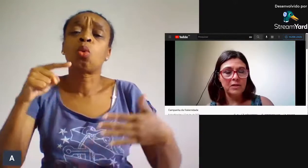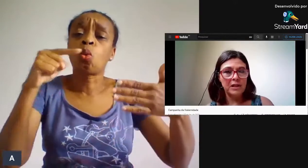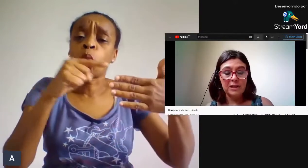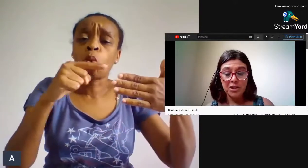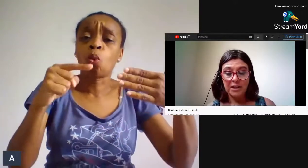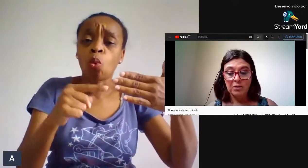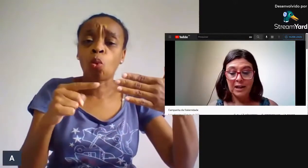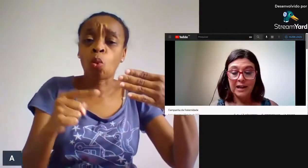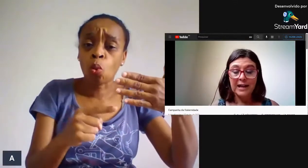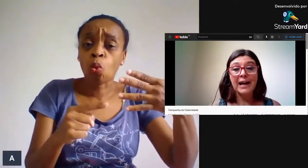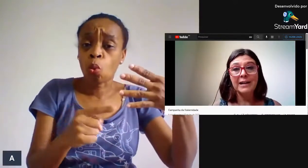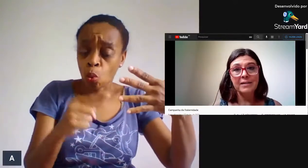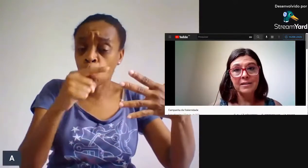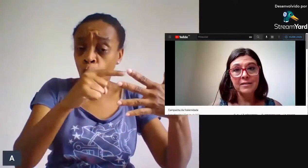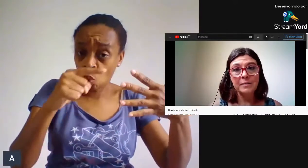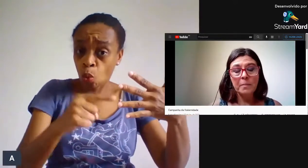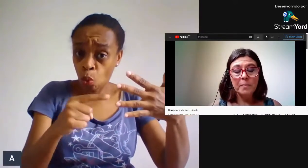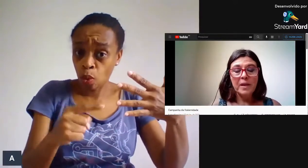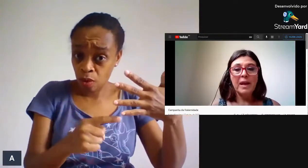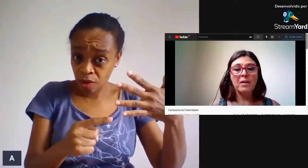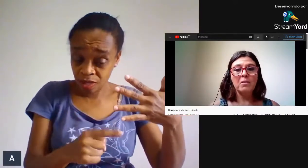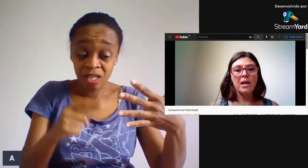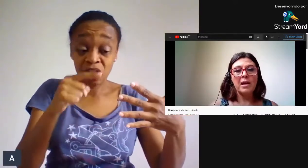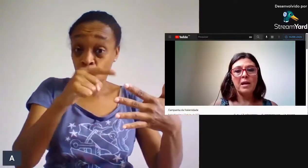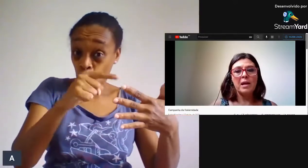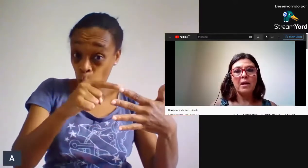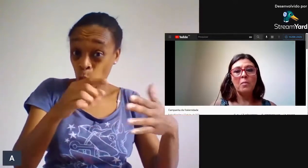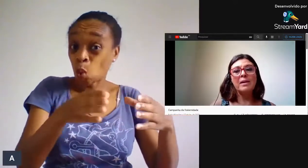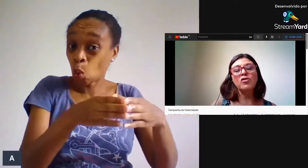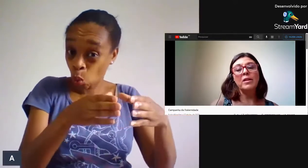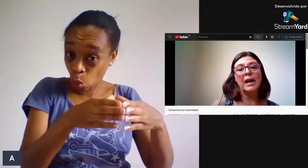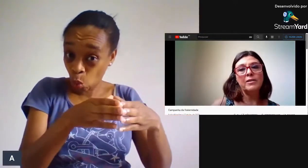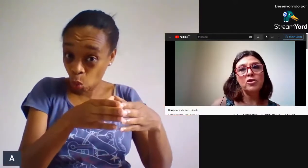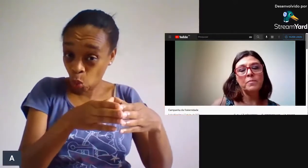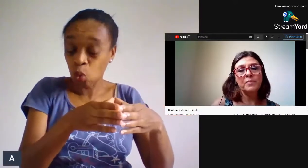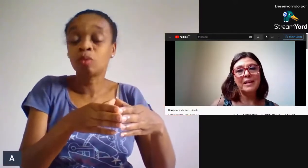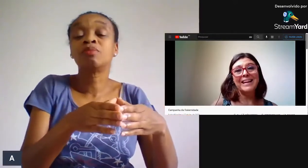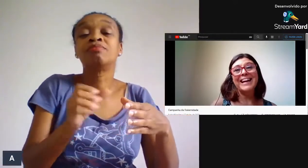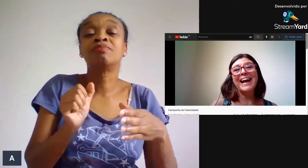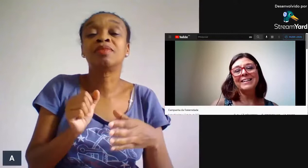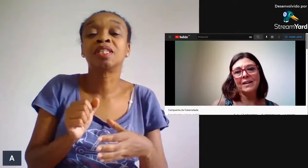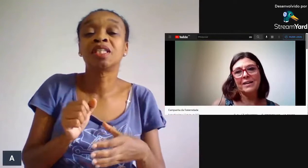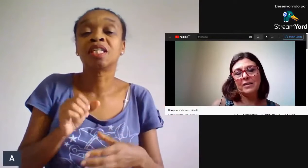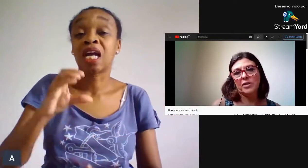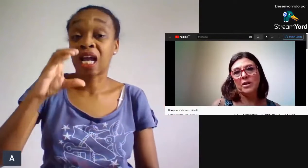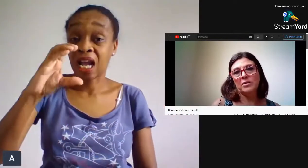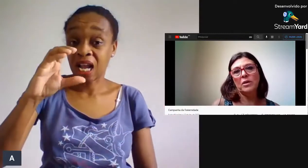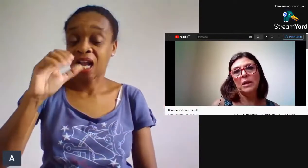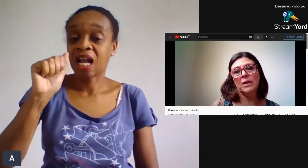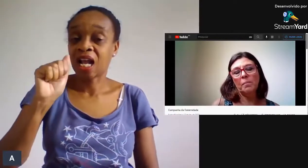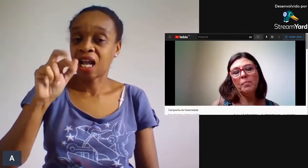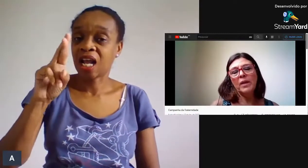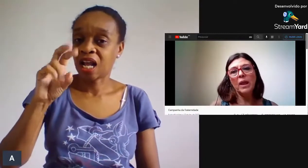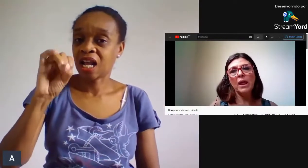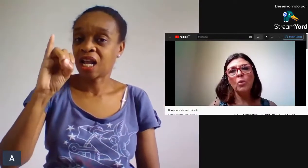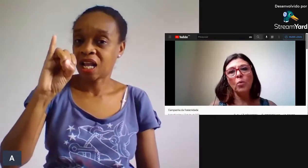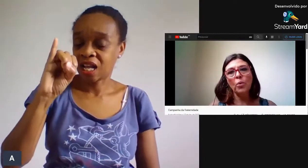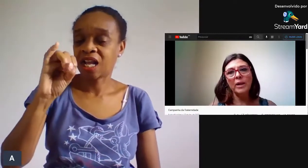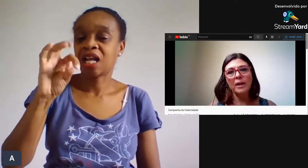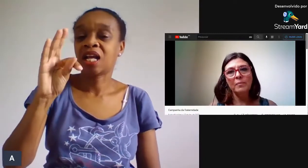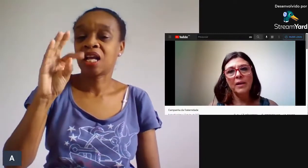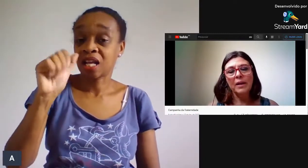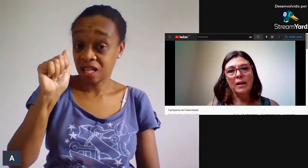órgãos dentro da Igreja Católica. A Caritas é uma entidade ligada à Igreja Católica